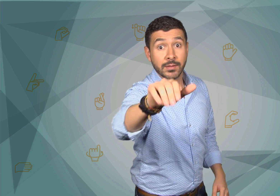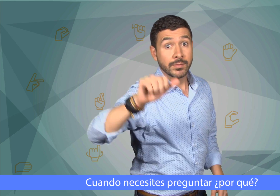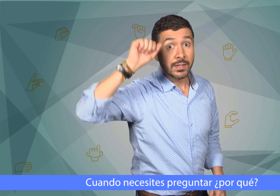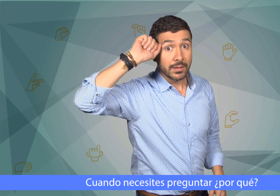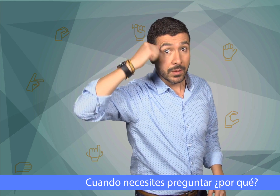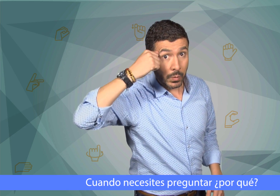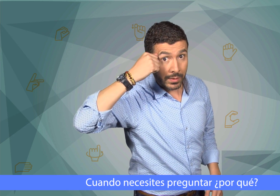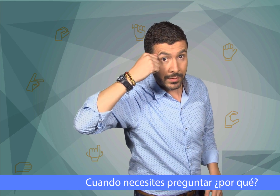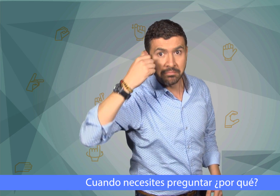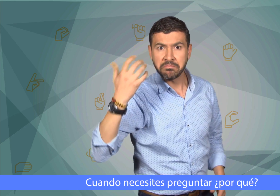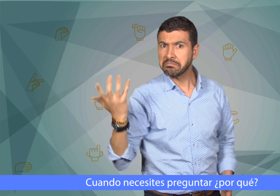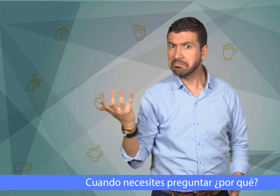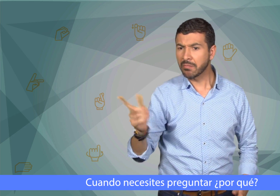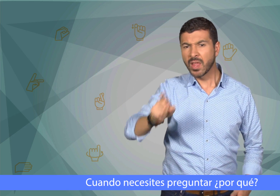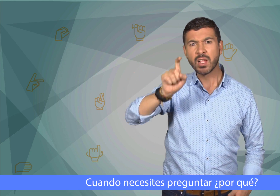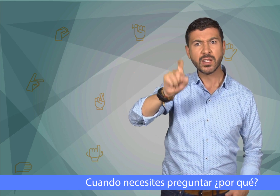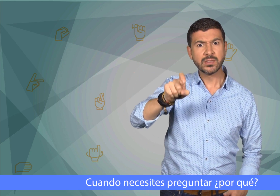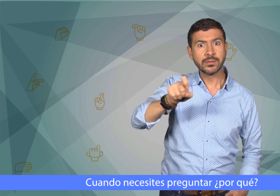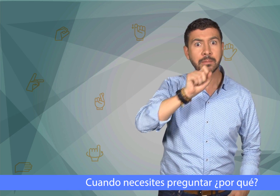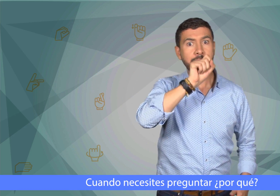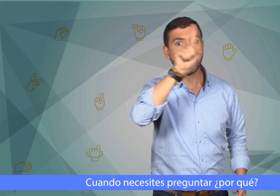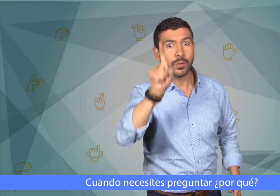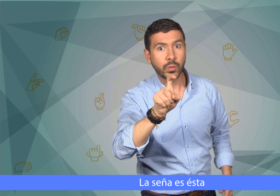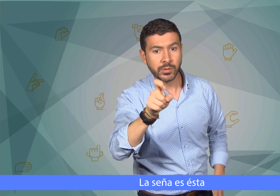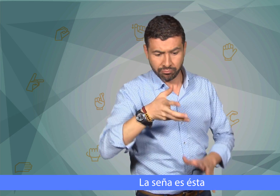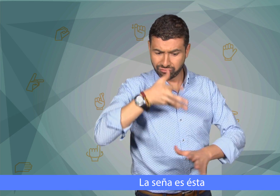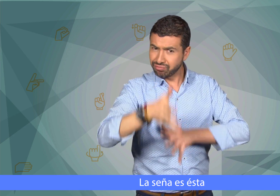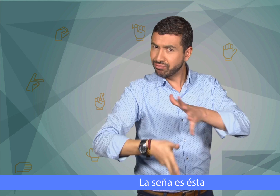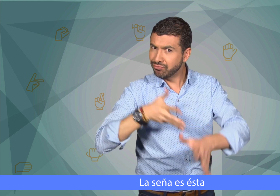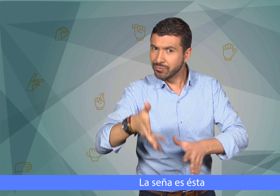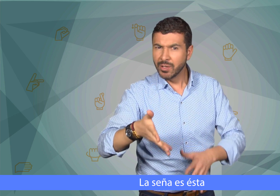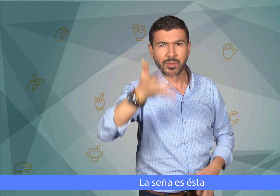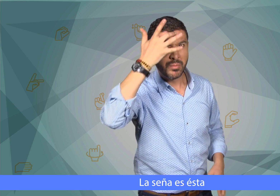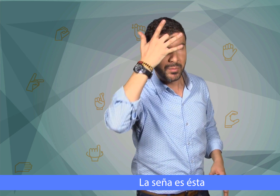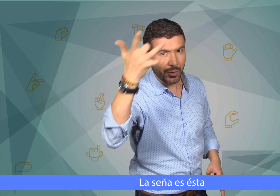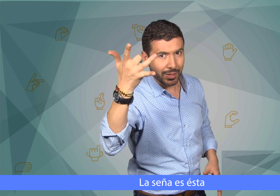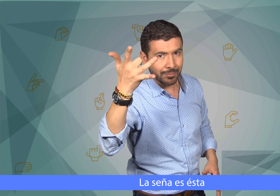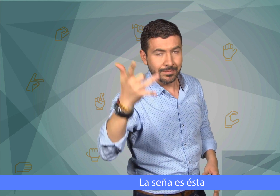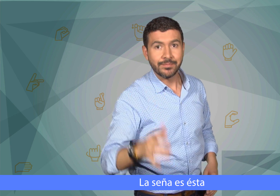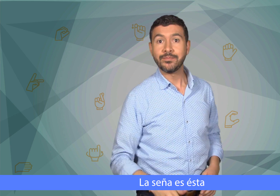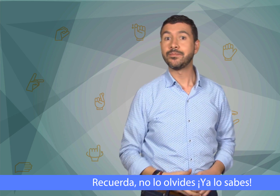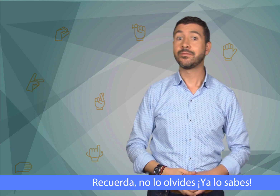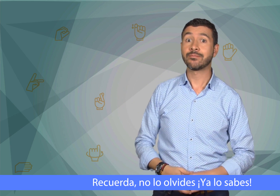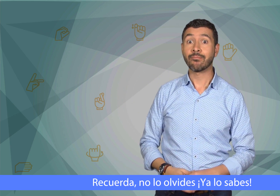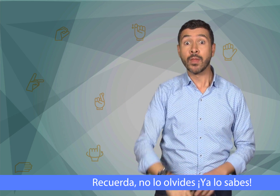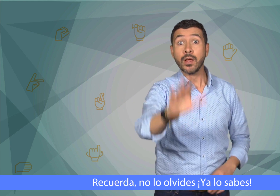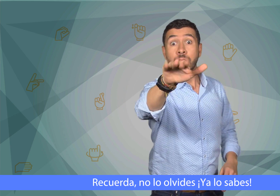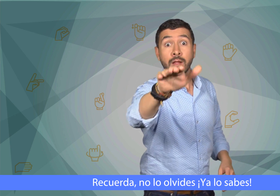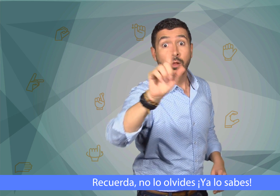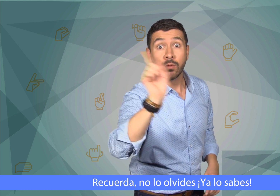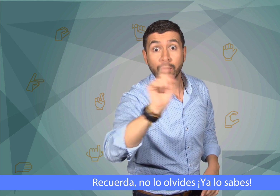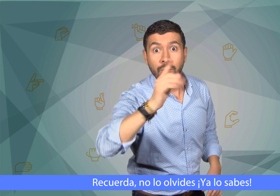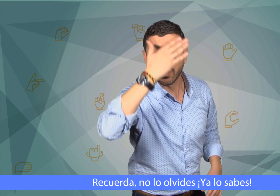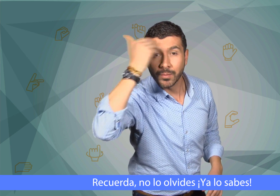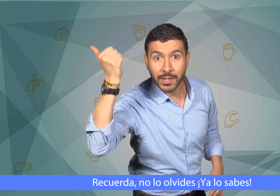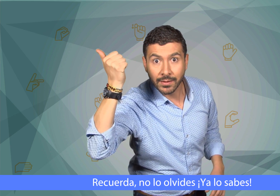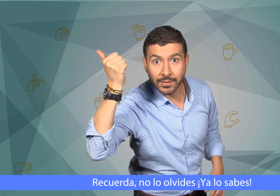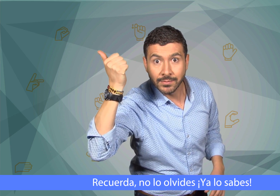Cuando necesites preguntar, ¿por qué? La seña es esta. Recuerda, no lo olvides. ¡Ya lo